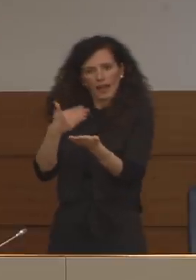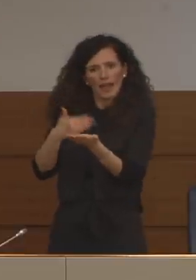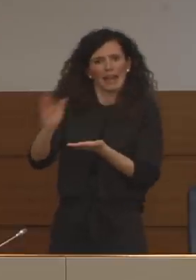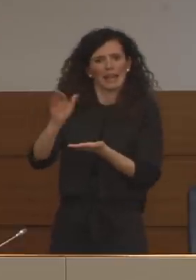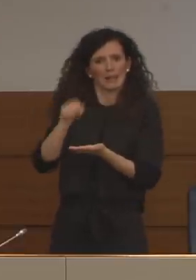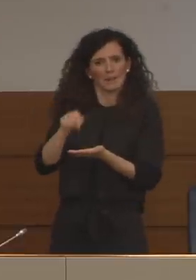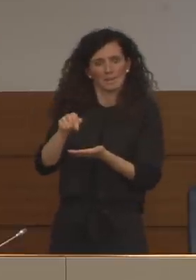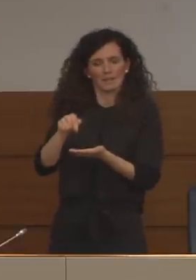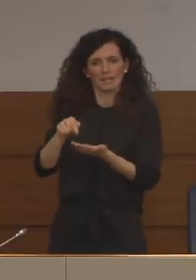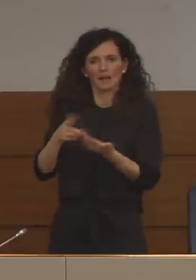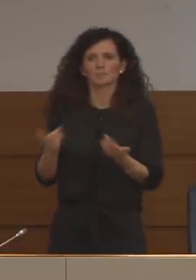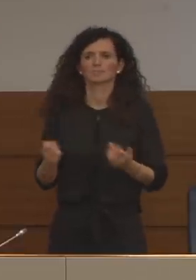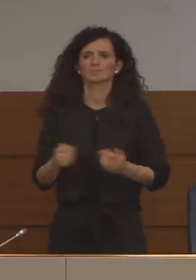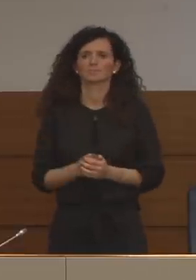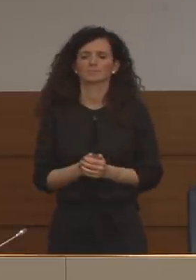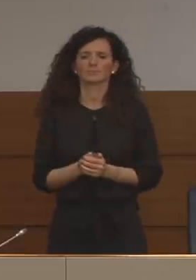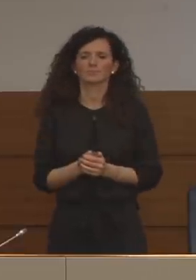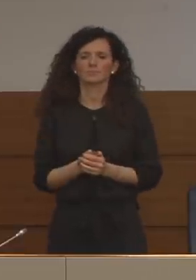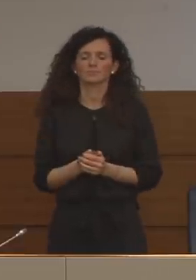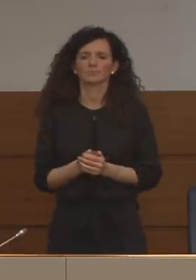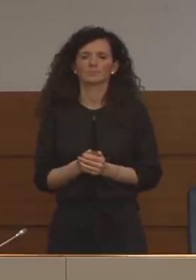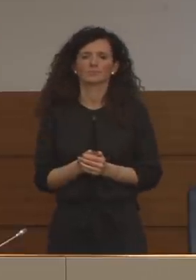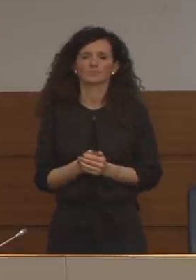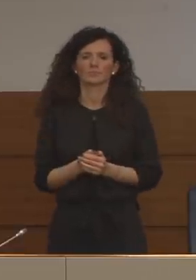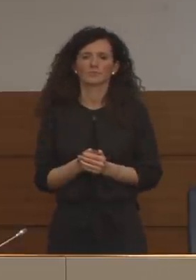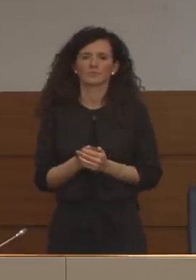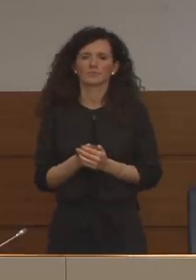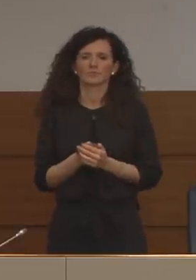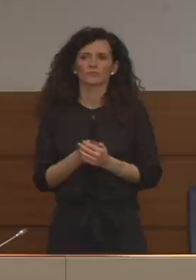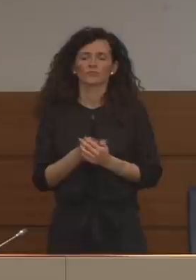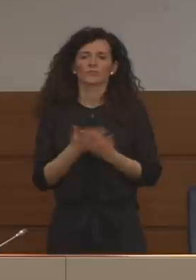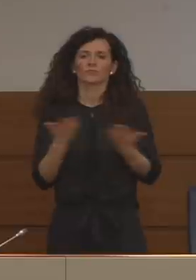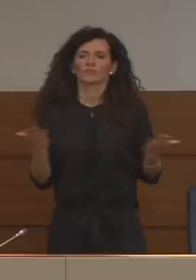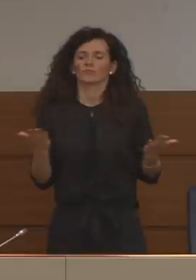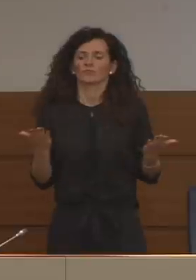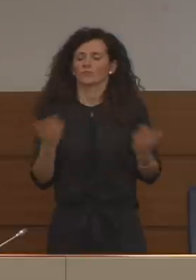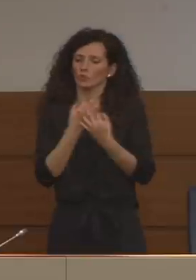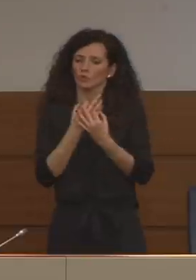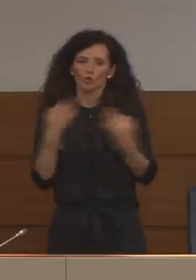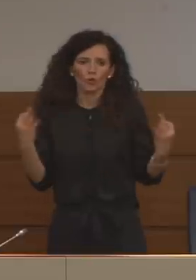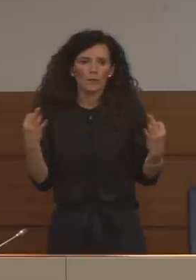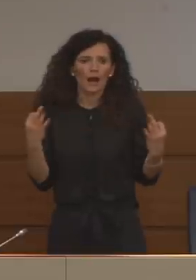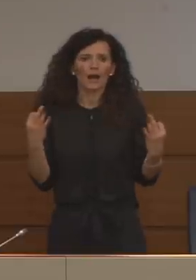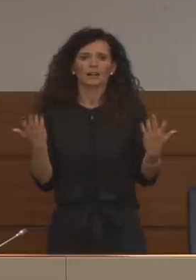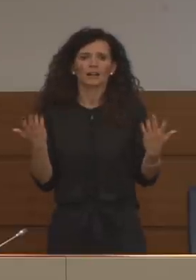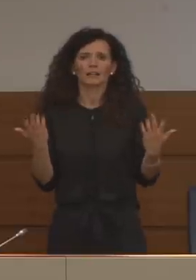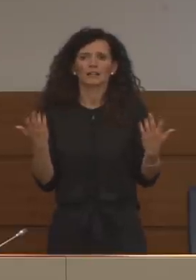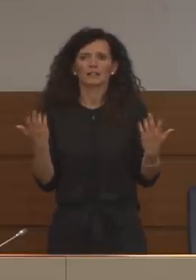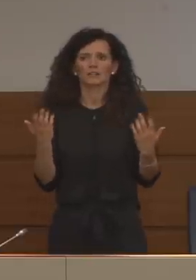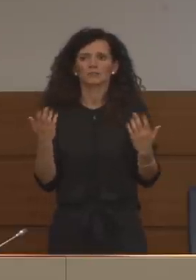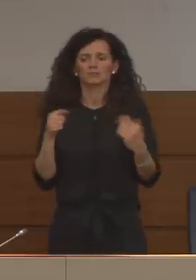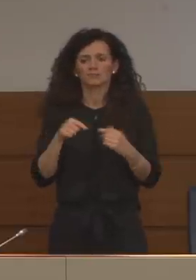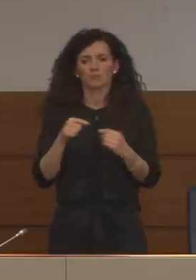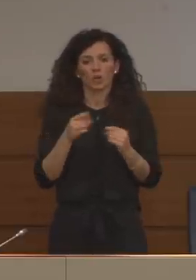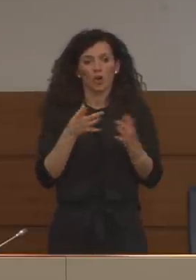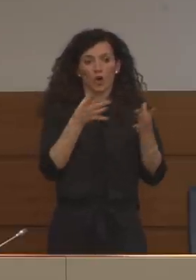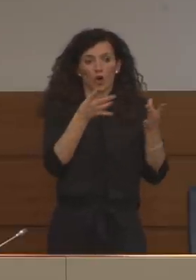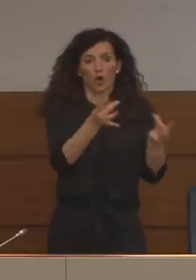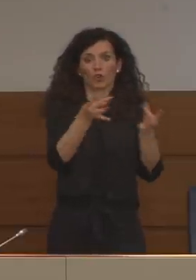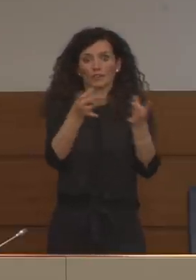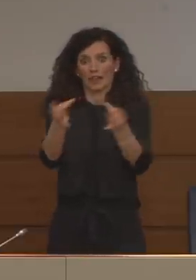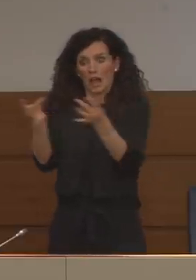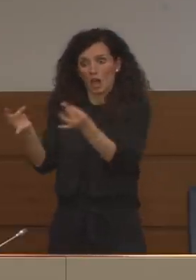ovviamente però e ci ritorno questo tipo di montali di modalità di contagio è